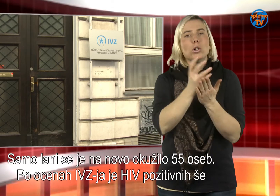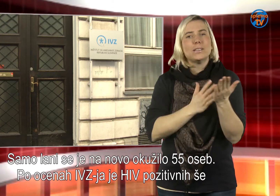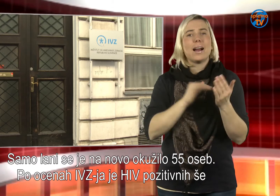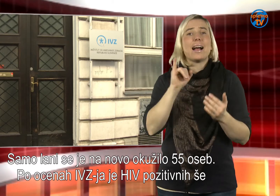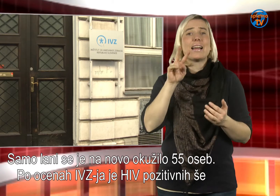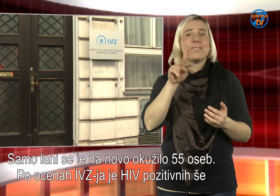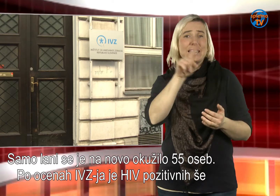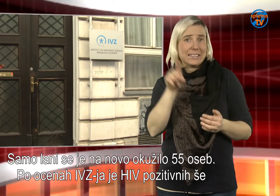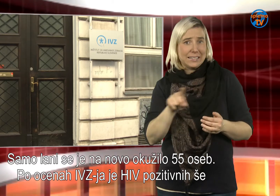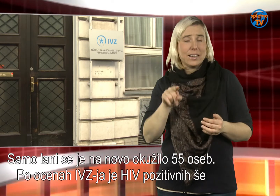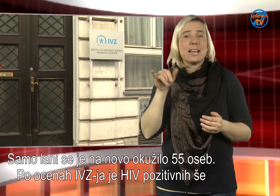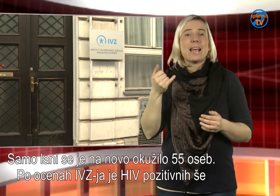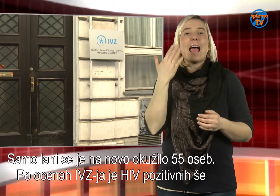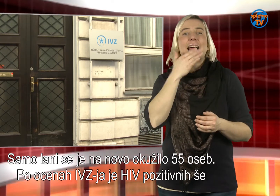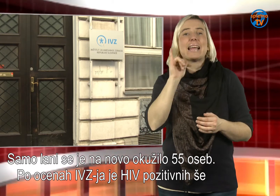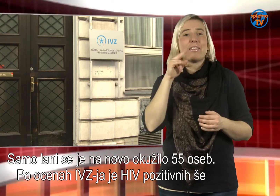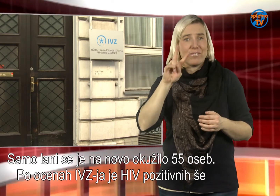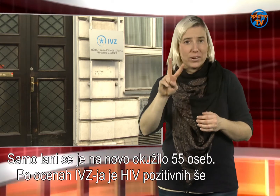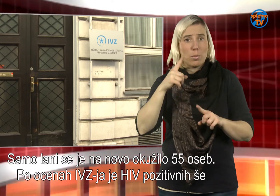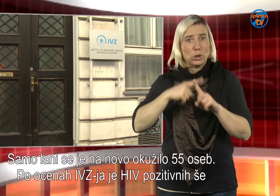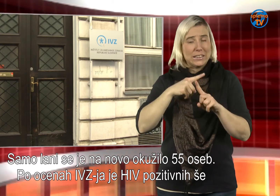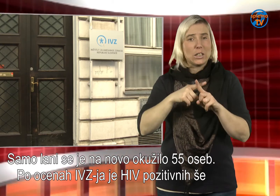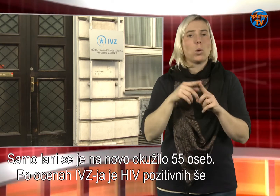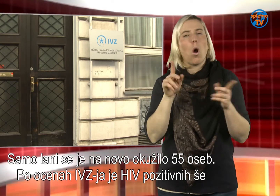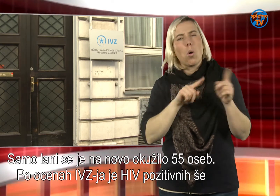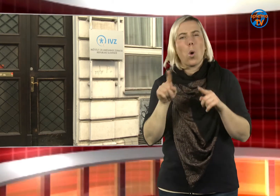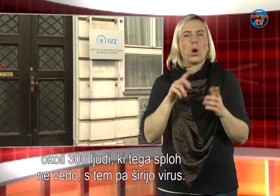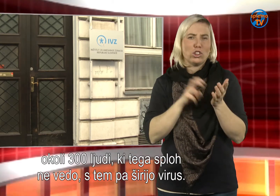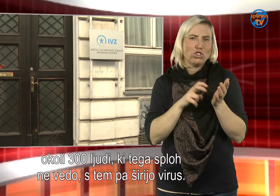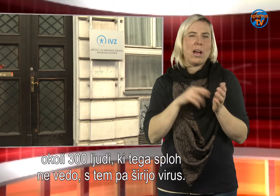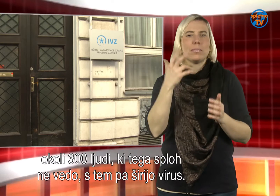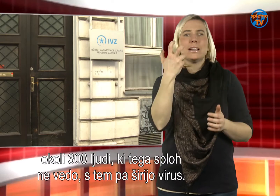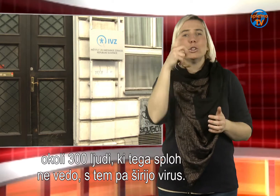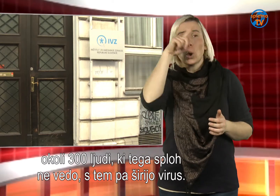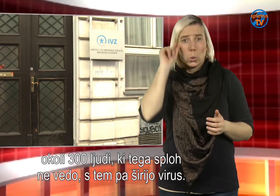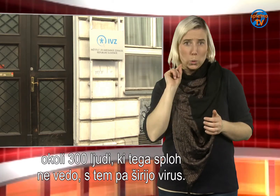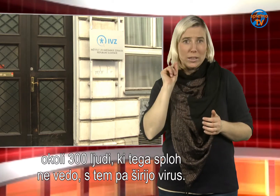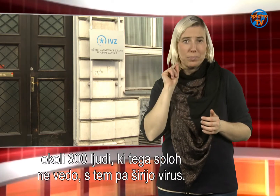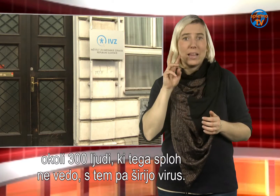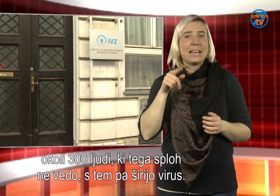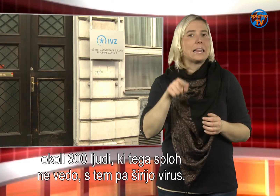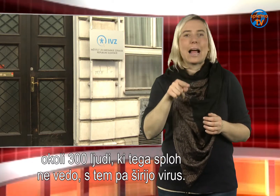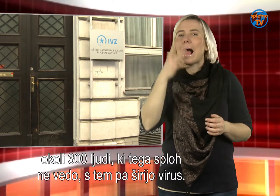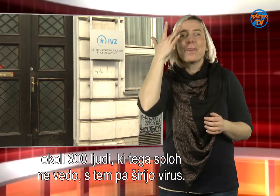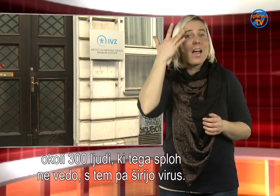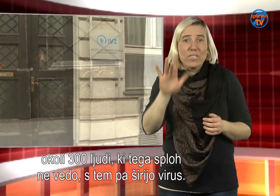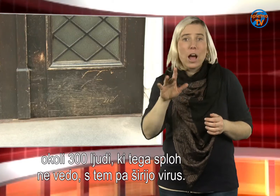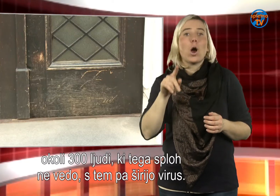ocenah IVZ-ja je HIV pozitivnih še okoli 300 ljudi, ki tega sploh ne vedo, s tem pa širijo